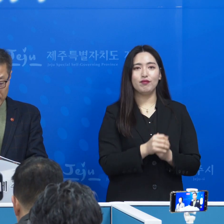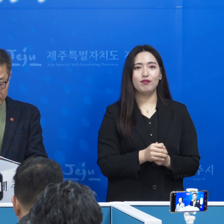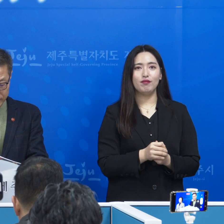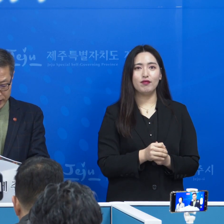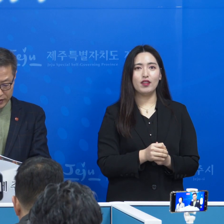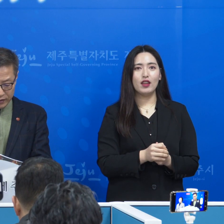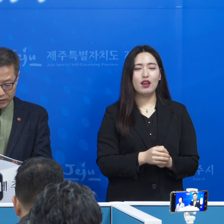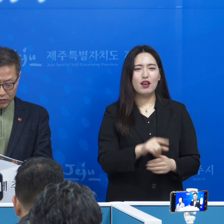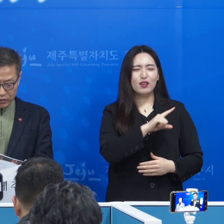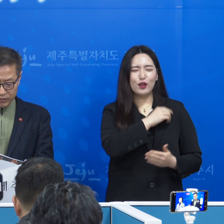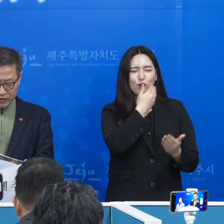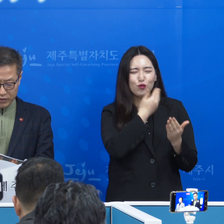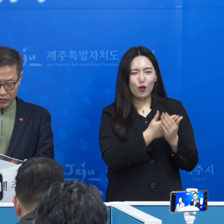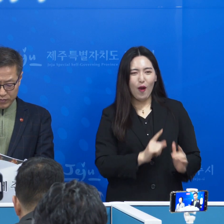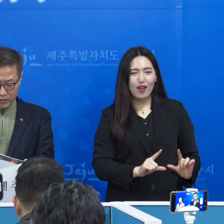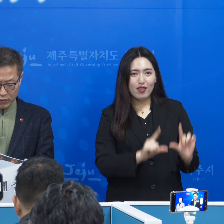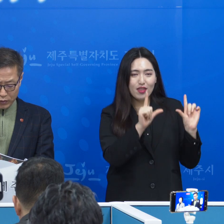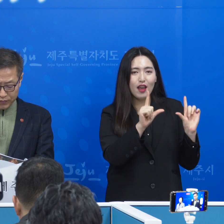축제의 하이라이트인